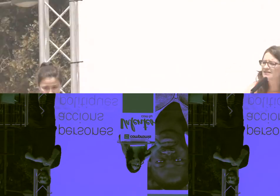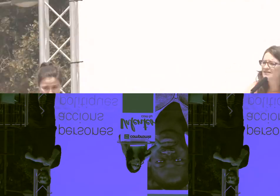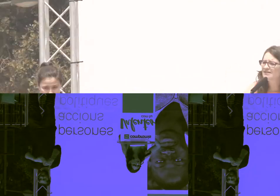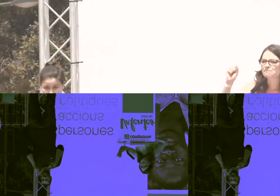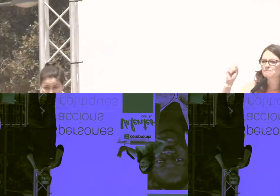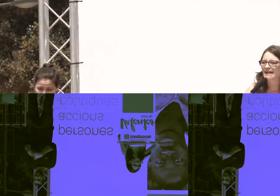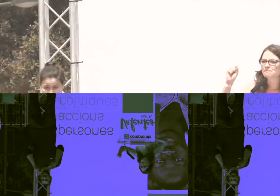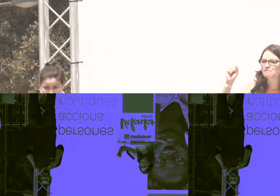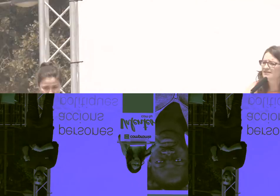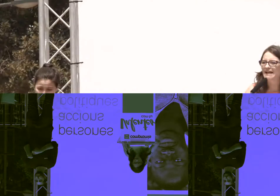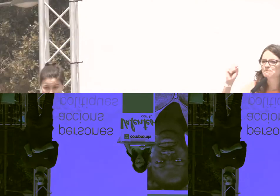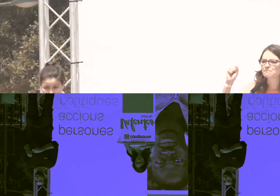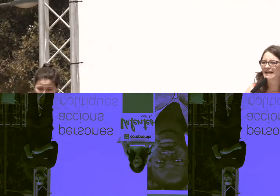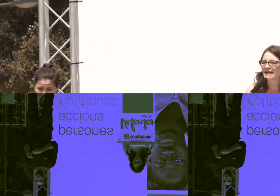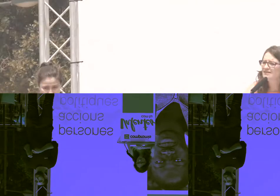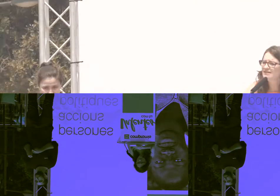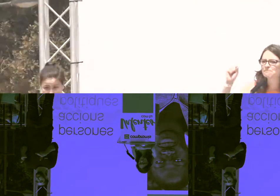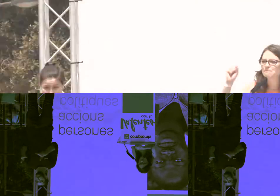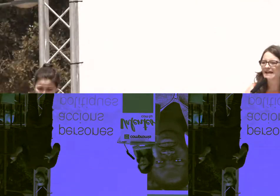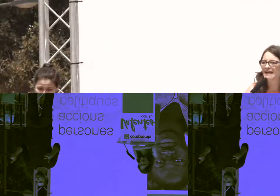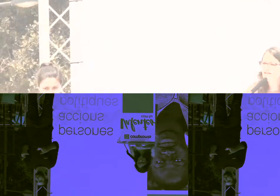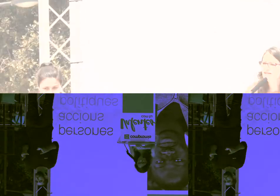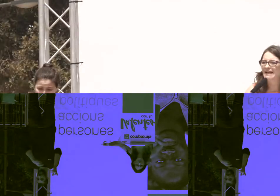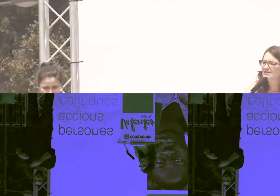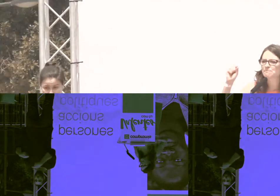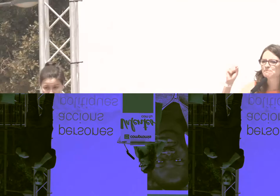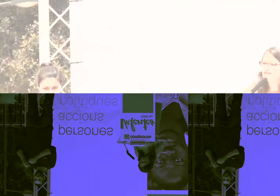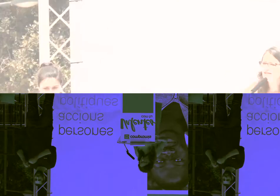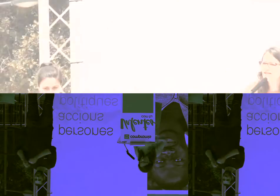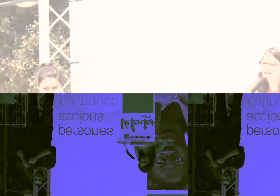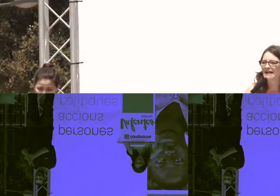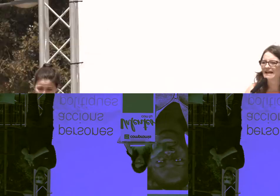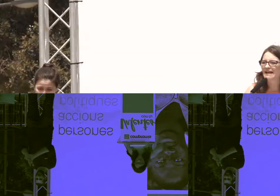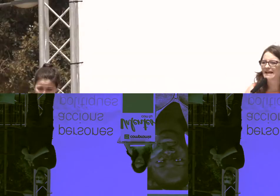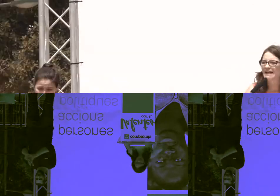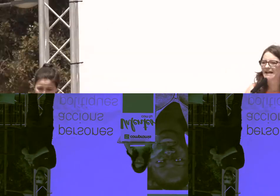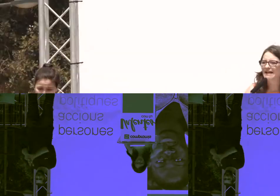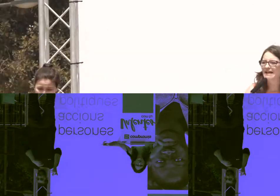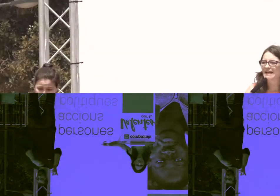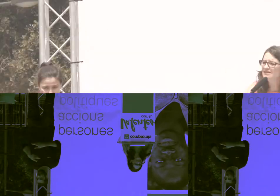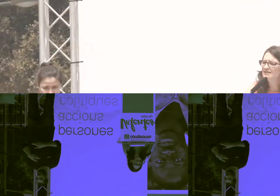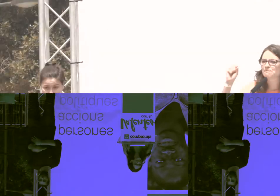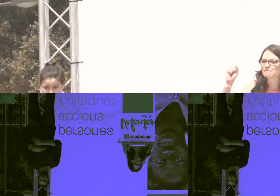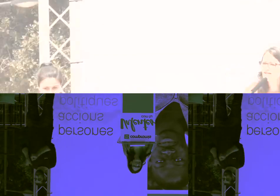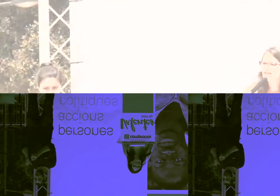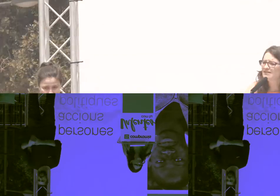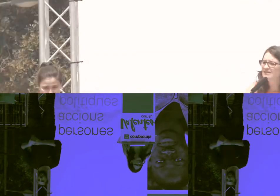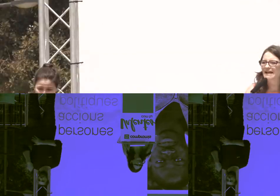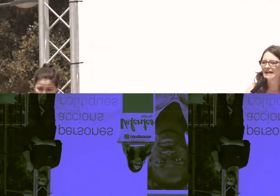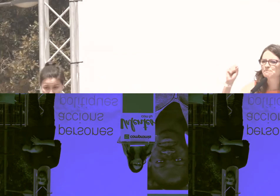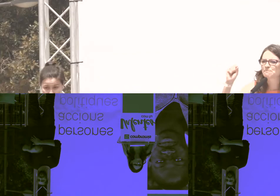escoles privades augmentaren el seu negoci. Això, avui, ja no passa. Avui, en 2017,